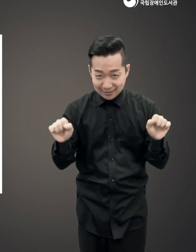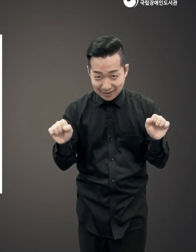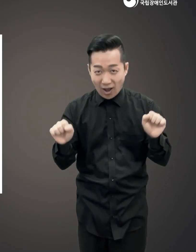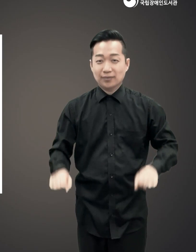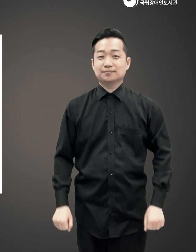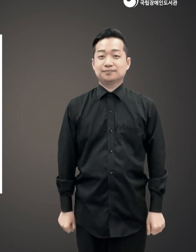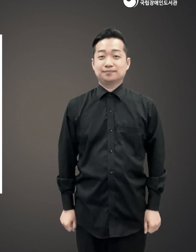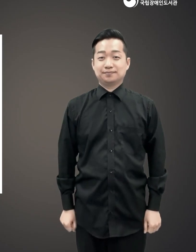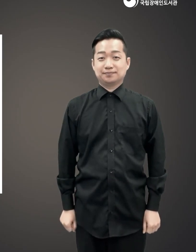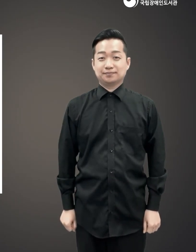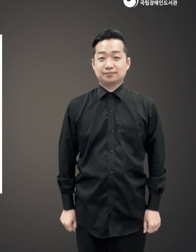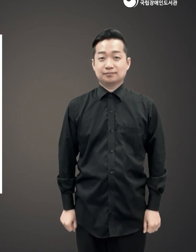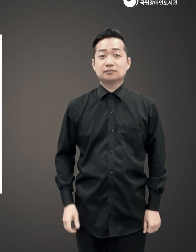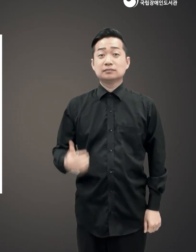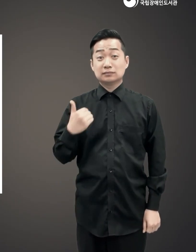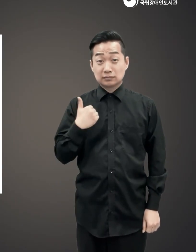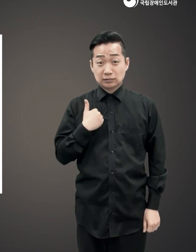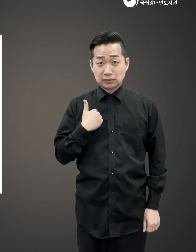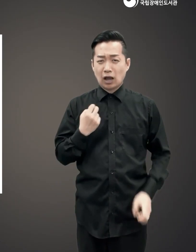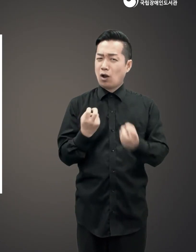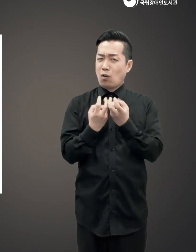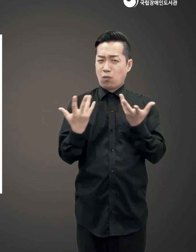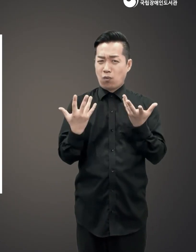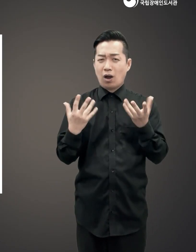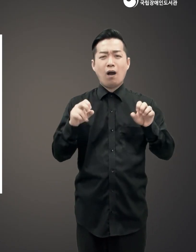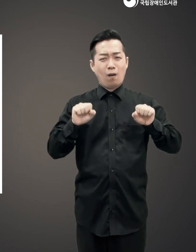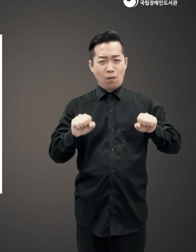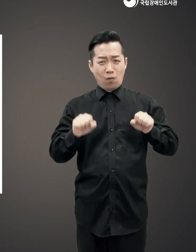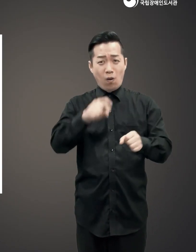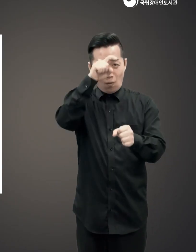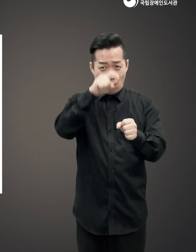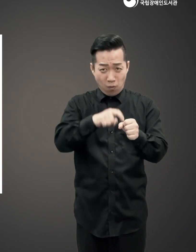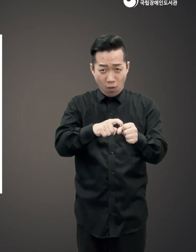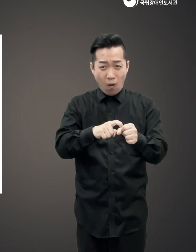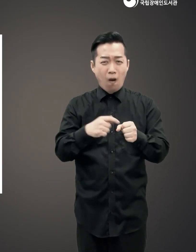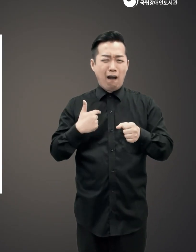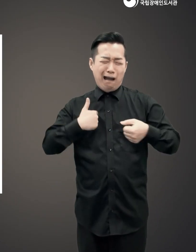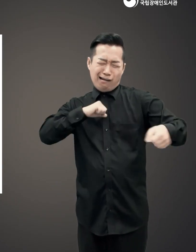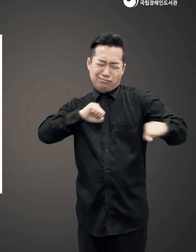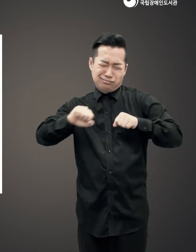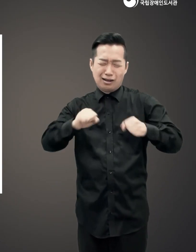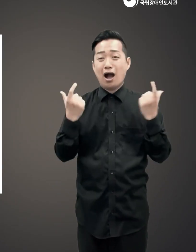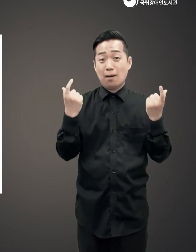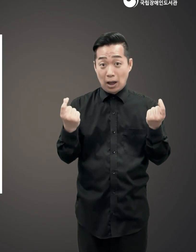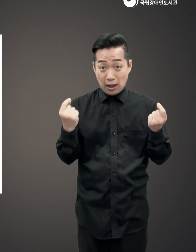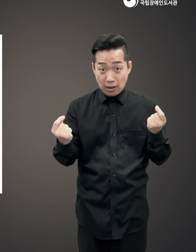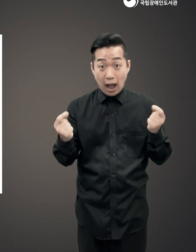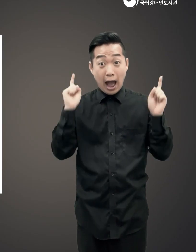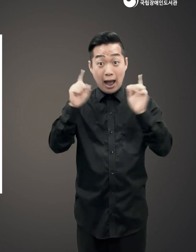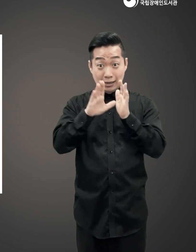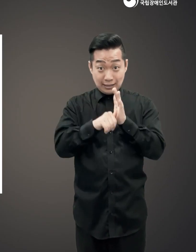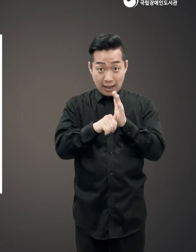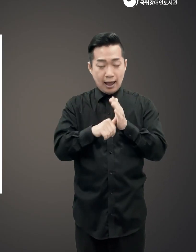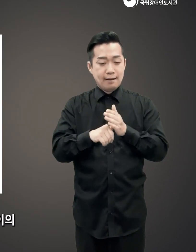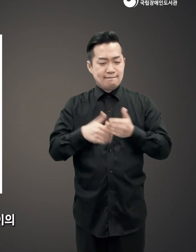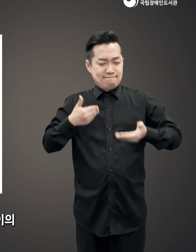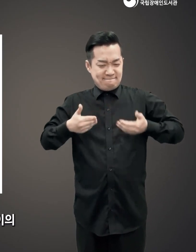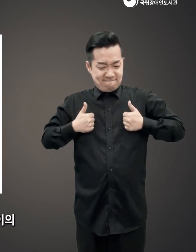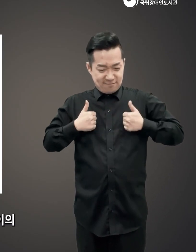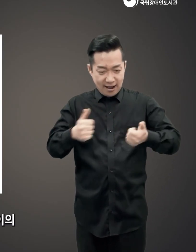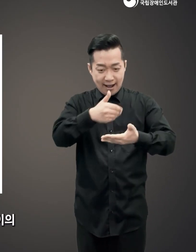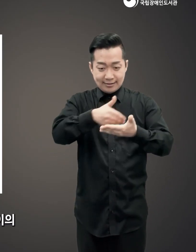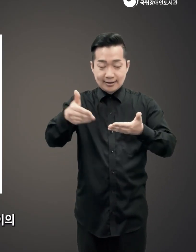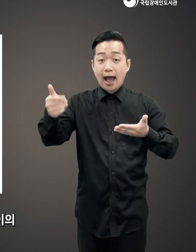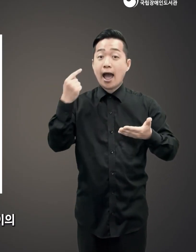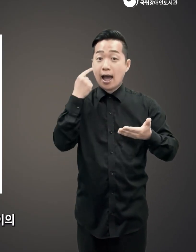안녕하세요. 나에겐 생존을 위한 처절한 몸부림에 가깝다. 한가할 때 부지런히 바짝 그리자.